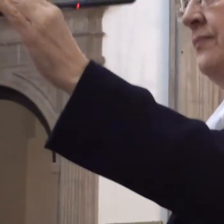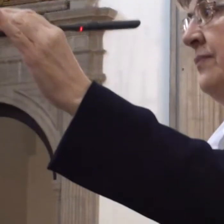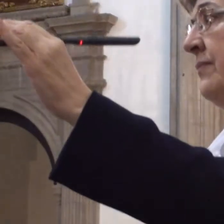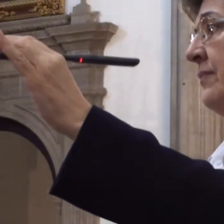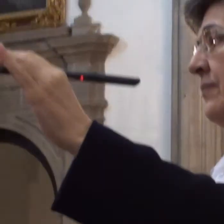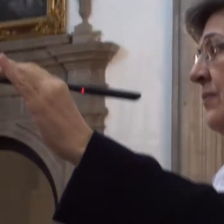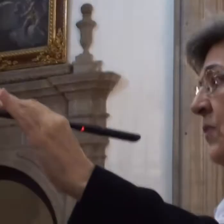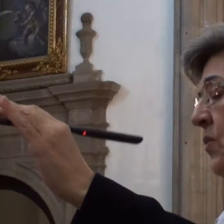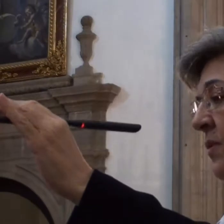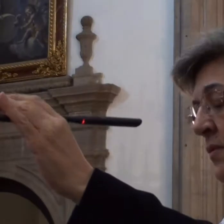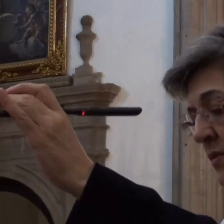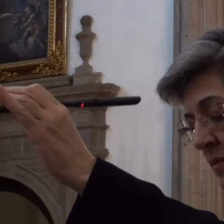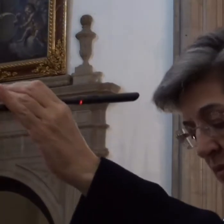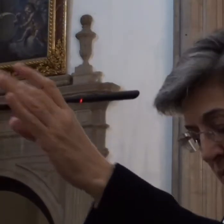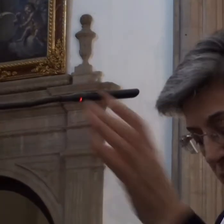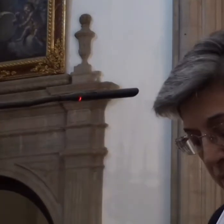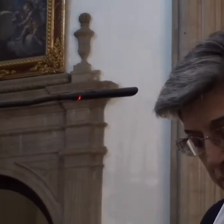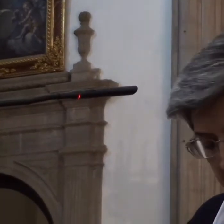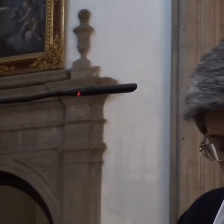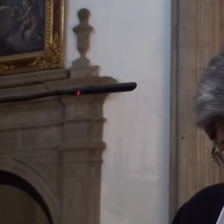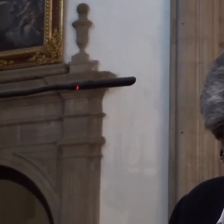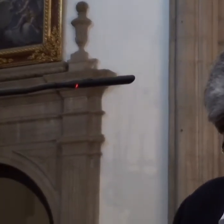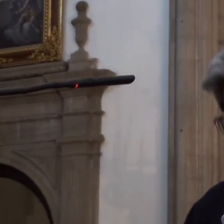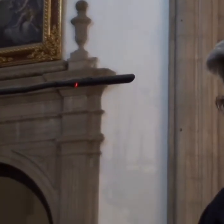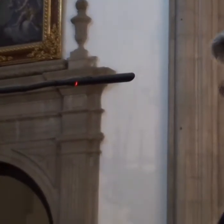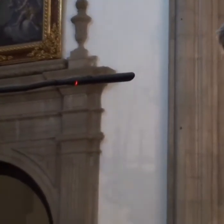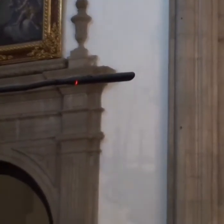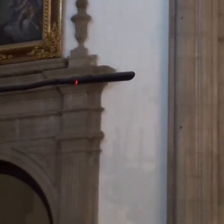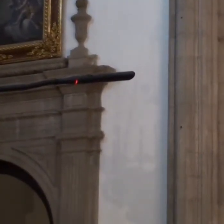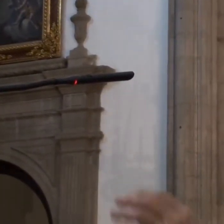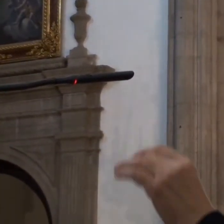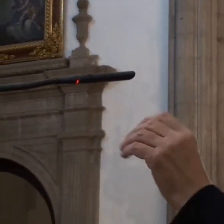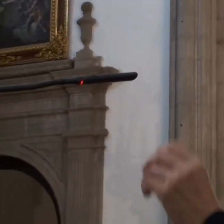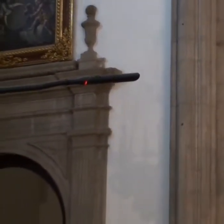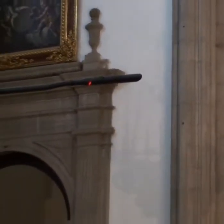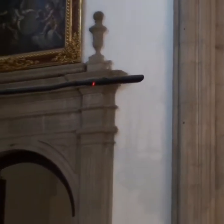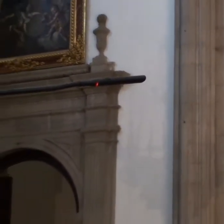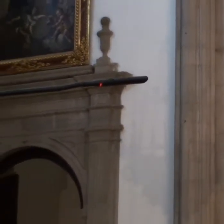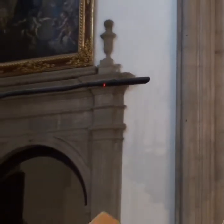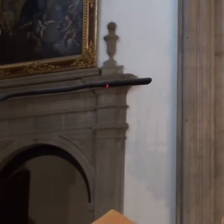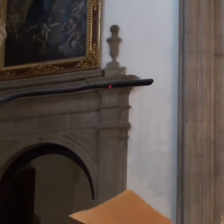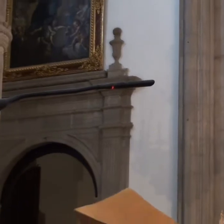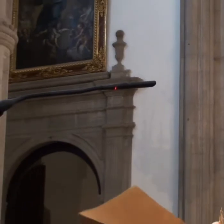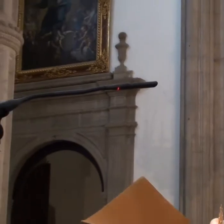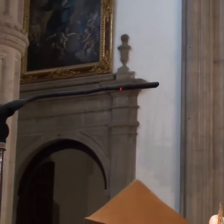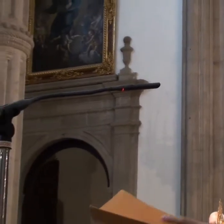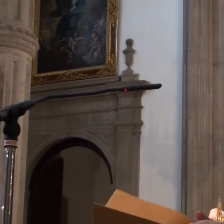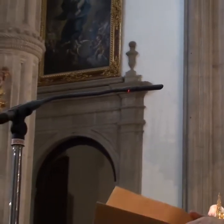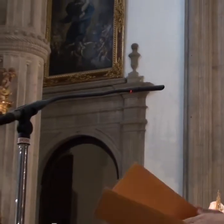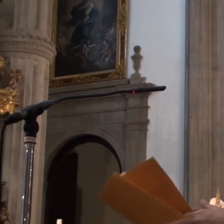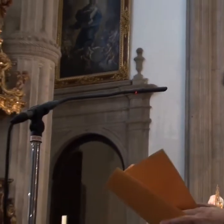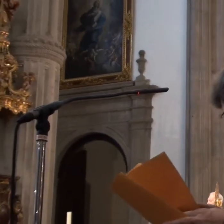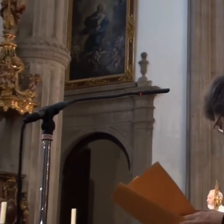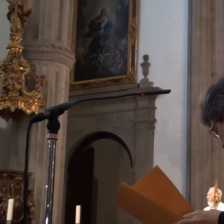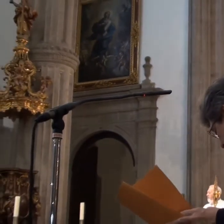nos guía tu amor nos protege confiamos en ti